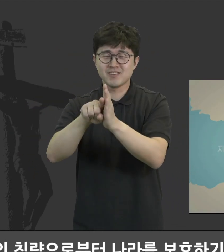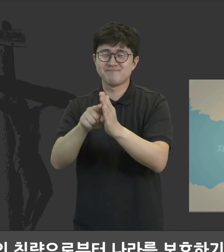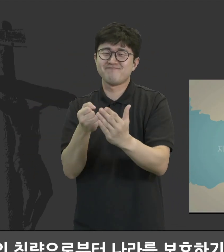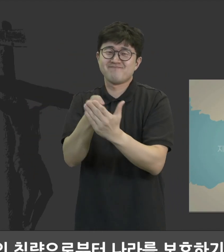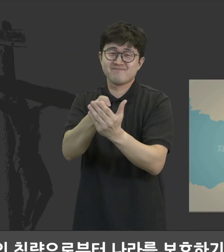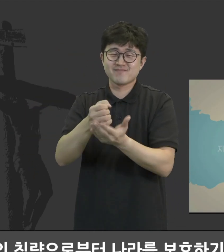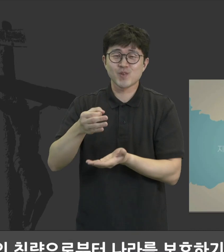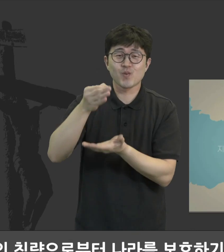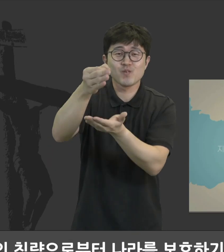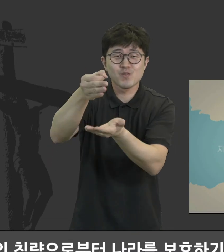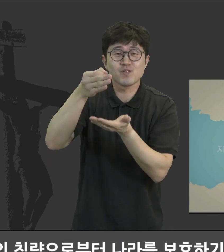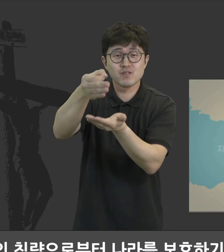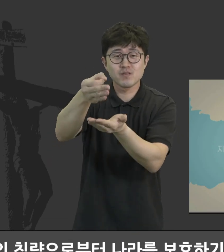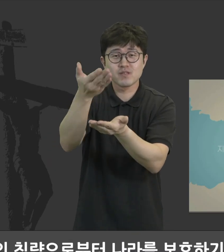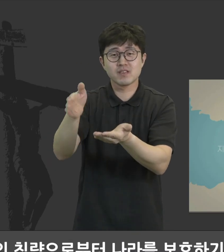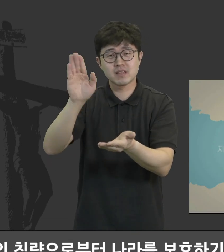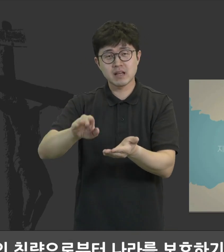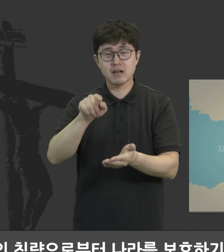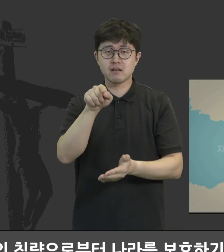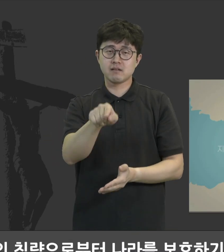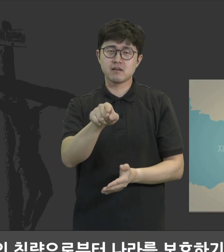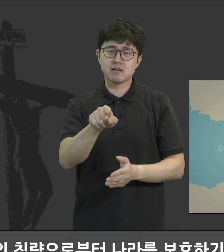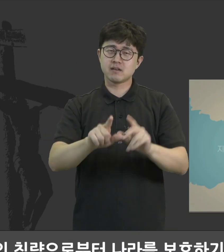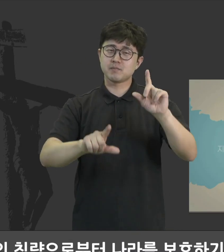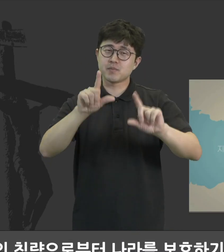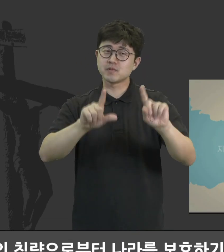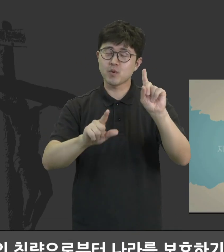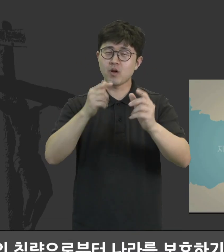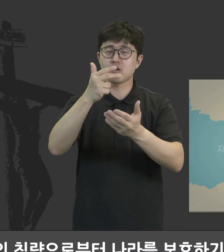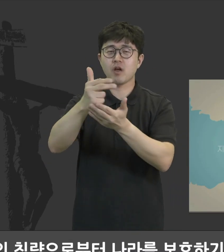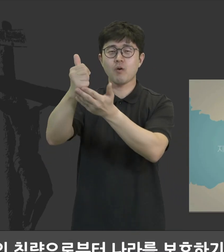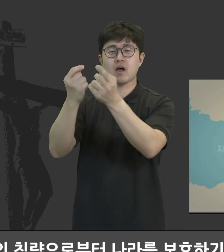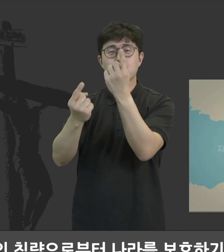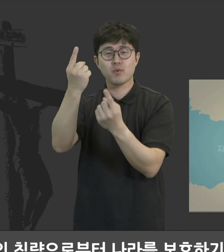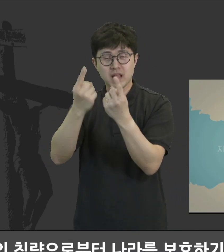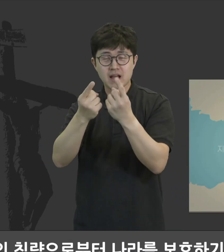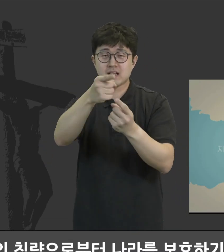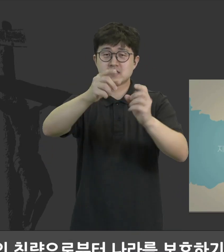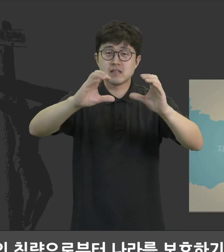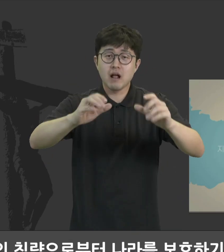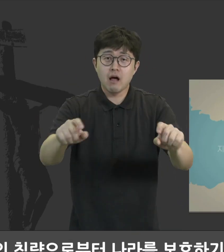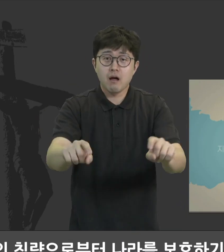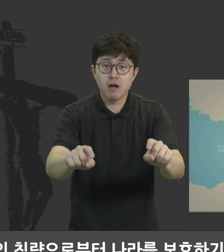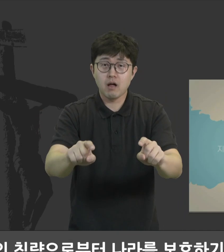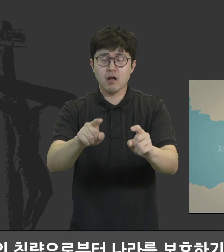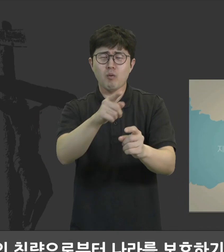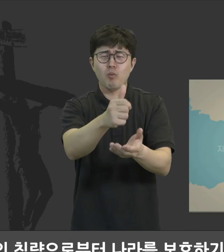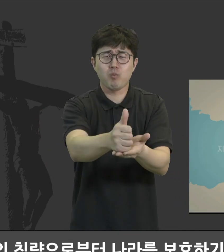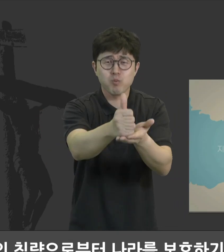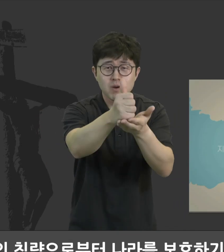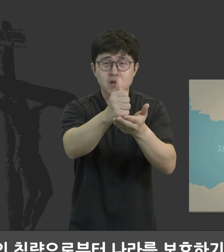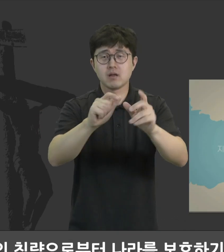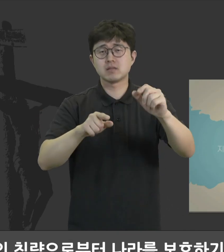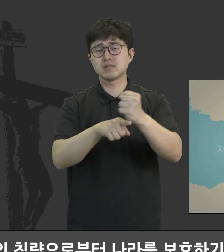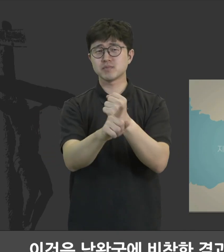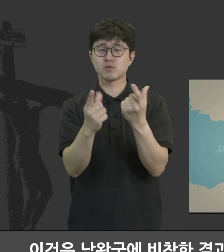내린 선택이었지만 이 선택은 남왕국이 여호와보다 아수르를 더 의지한다는